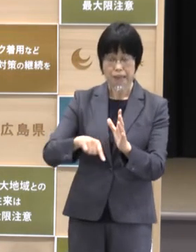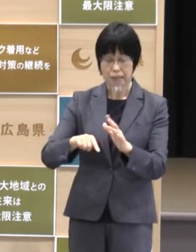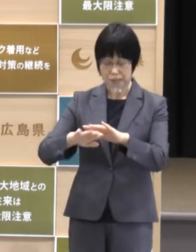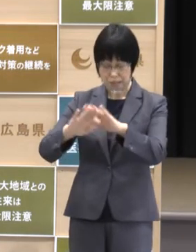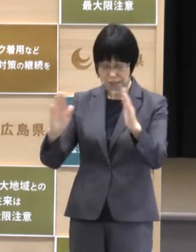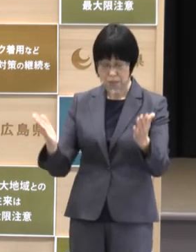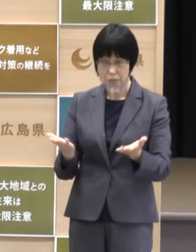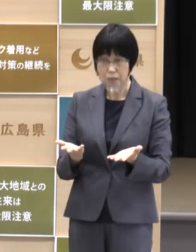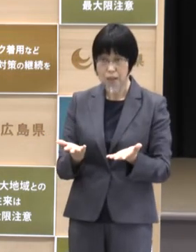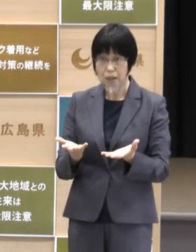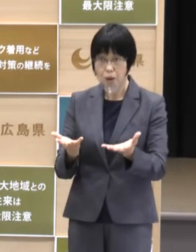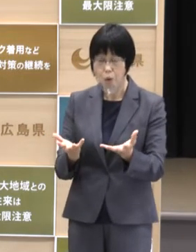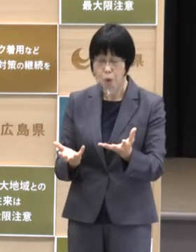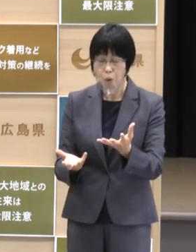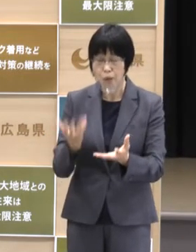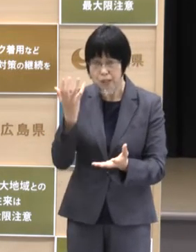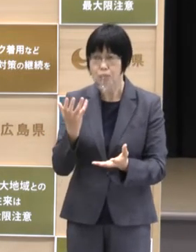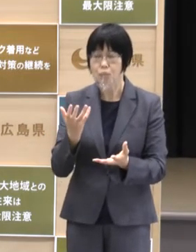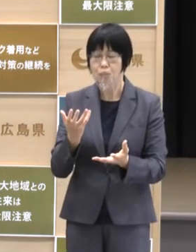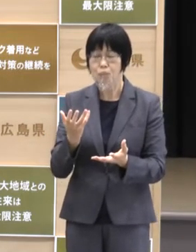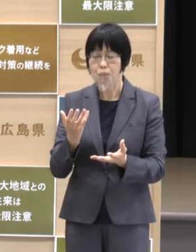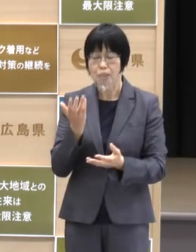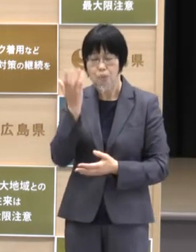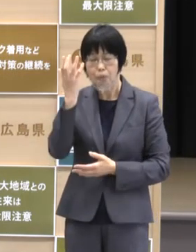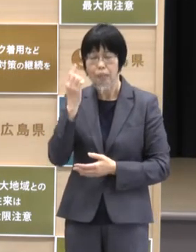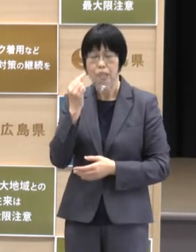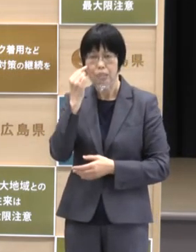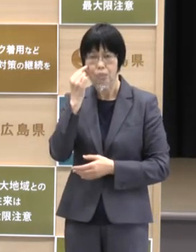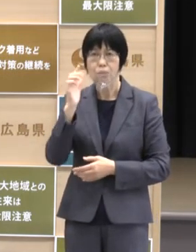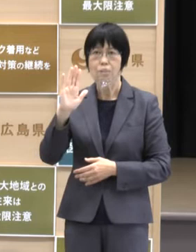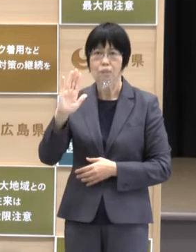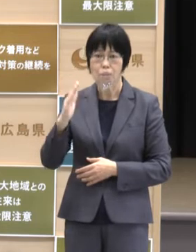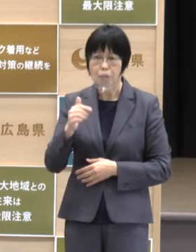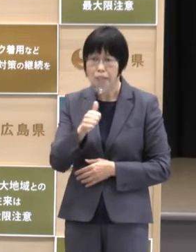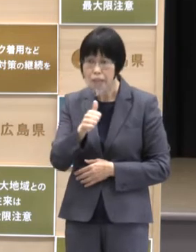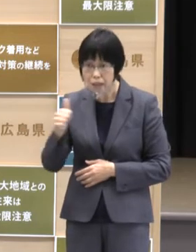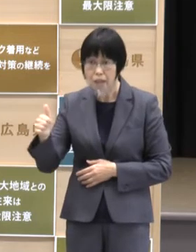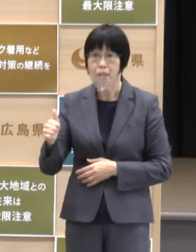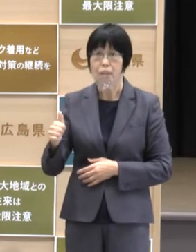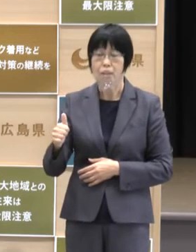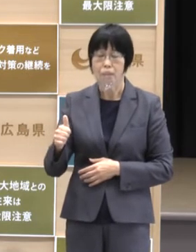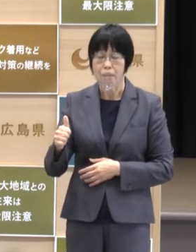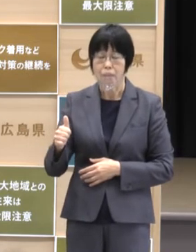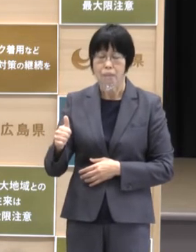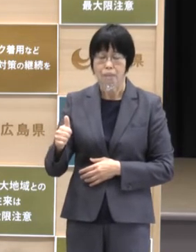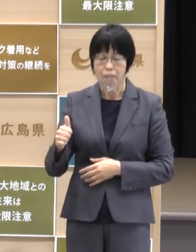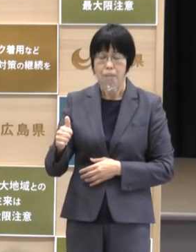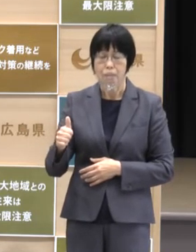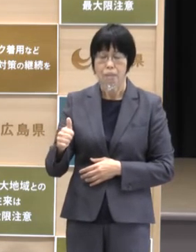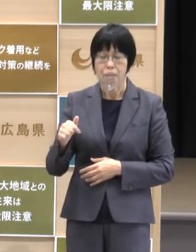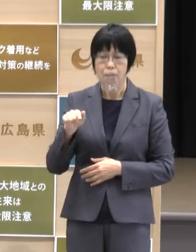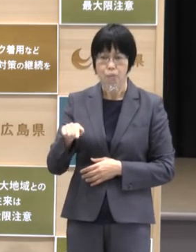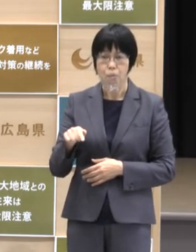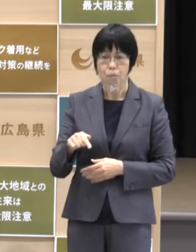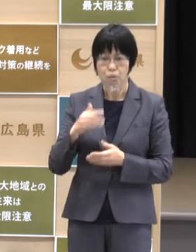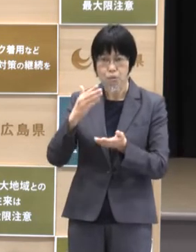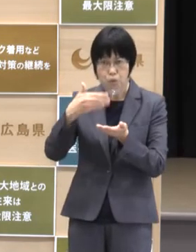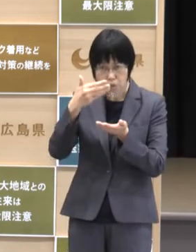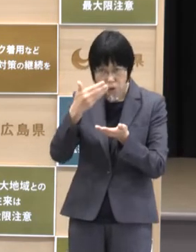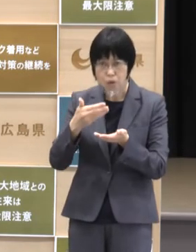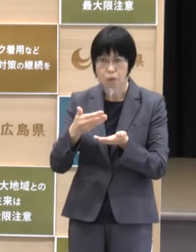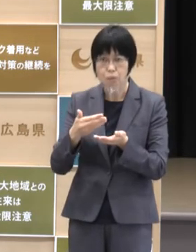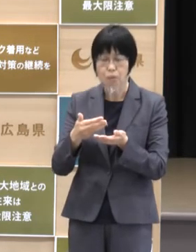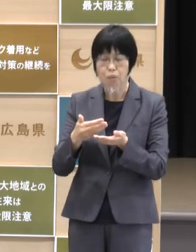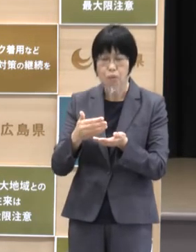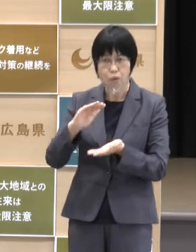はですね、これはちょっとなかなか想定しにくいのかなというふうに思っています。ただこの食料の状況だとか